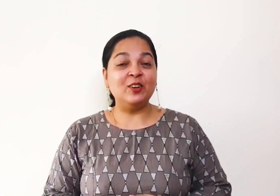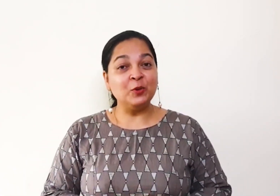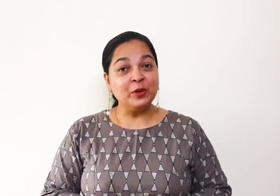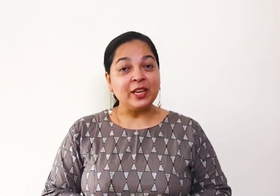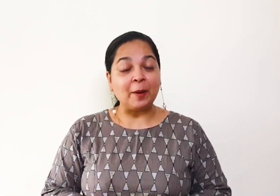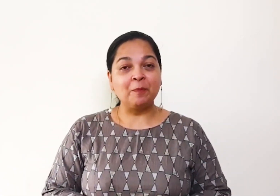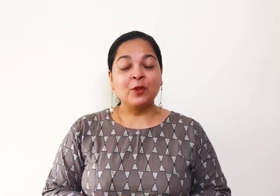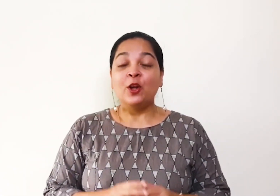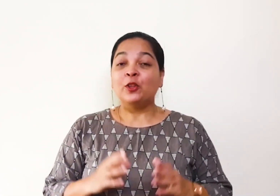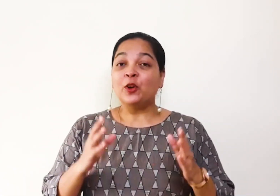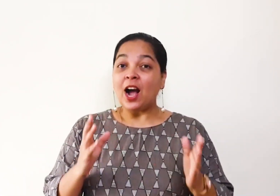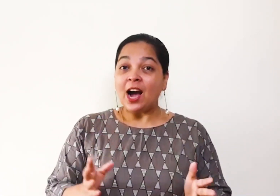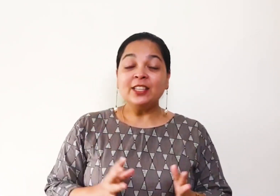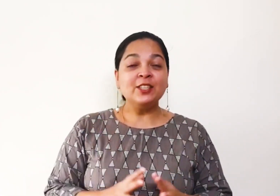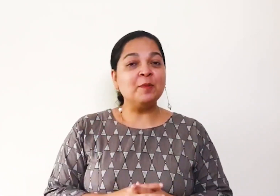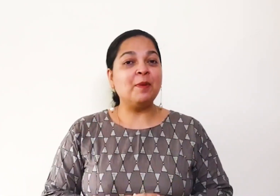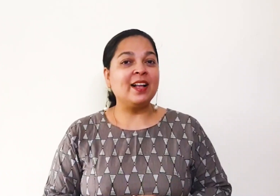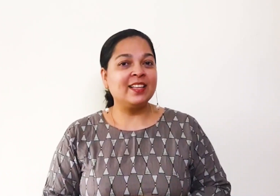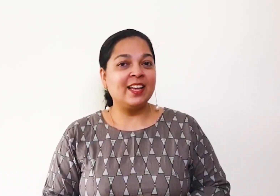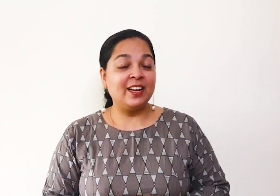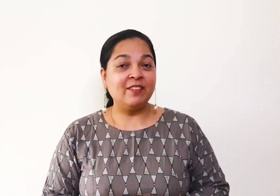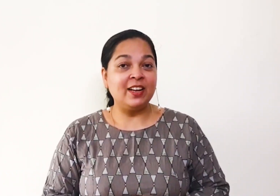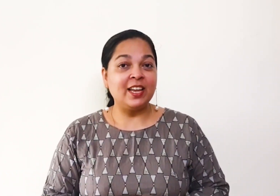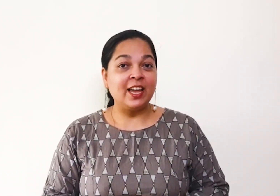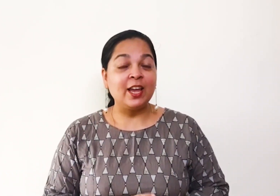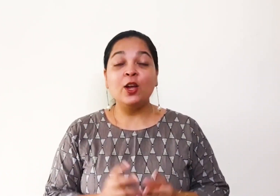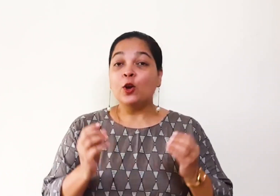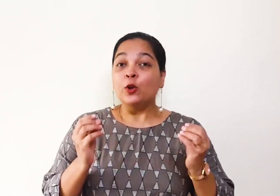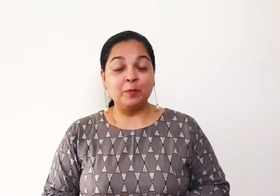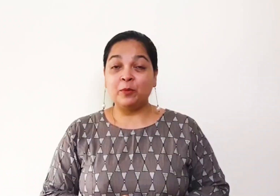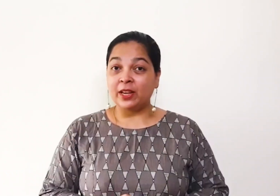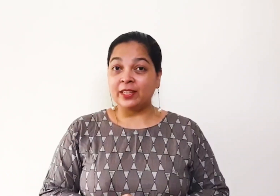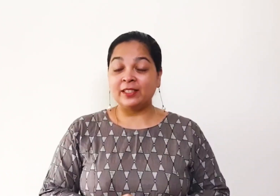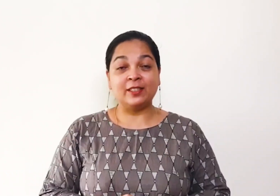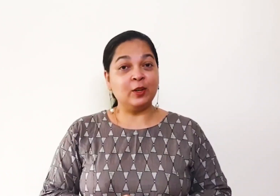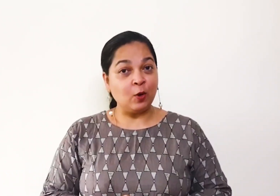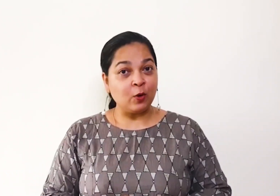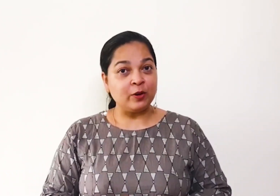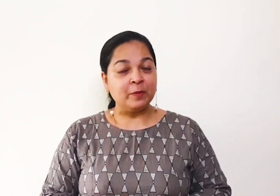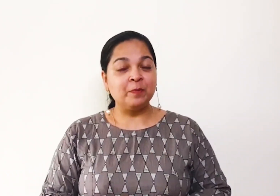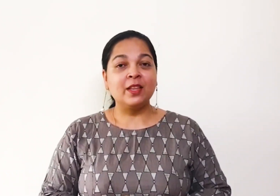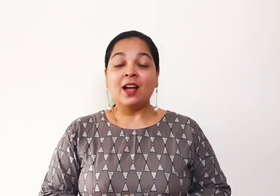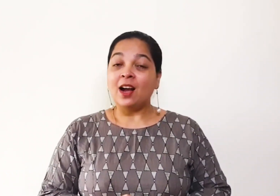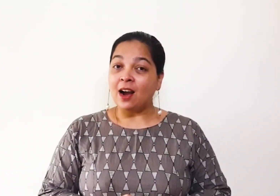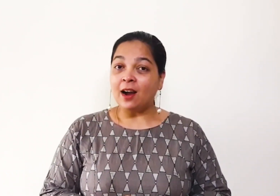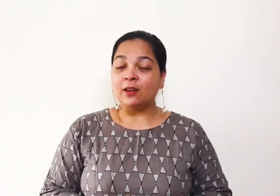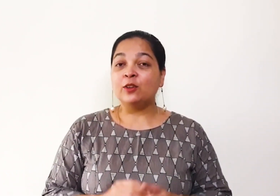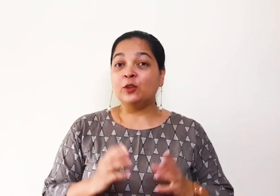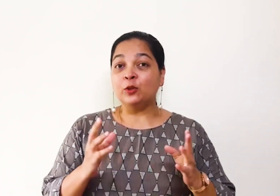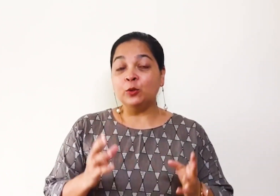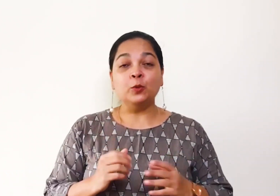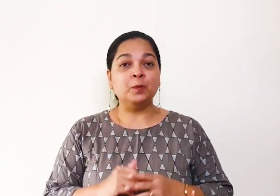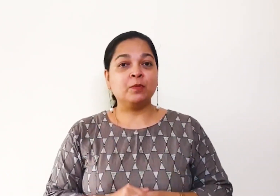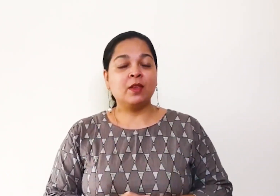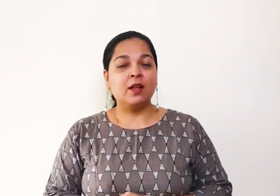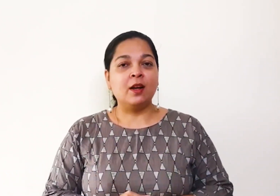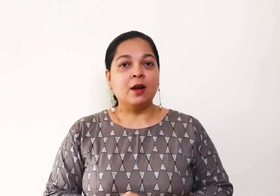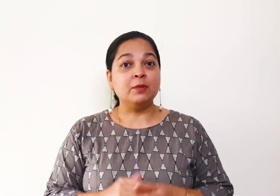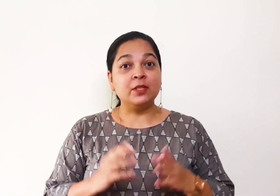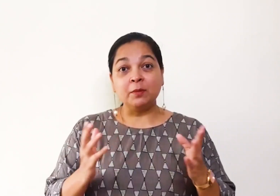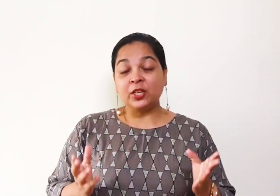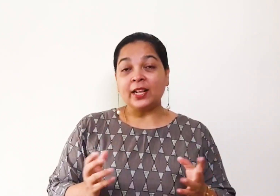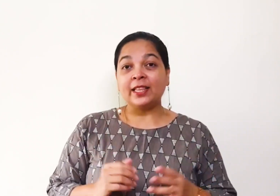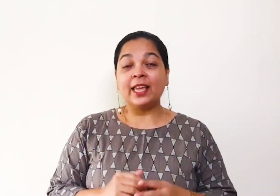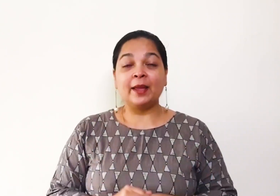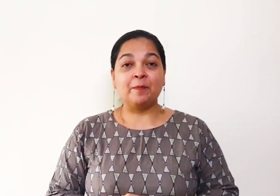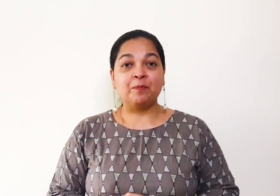ଅଛନ୍ତି? ହାଲେଲୁୟା। ଆଜି ଆମେ ନୋହ ବିଷୟରେ କଥା ହେବା। ପ୍ରେଜ୍ ଦ ଲର୍ଡ। ହଁ, ନୋହ,